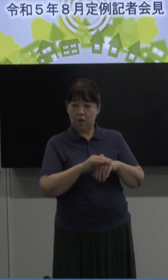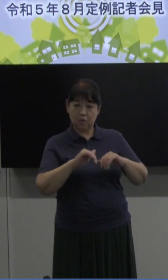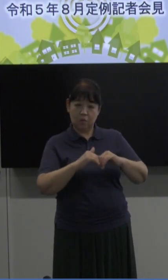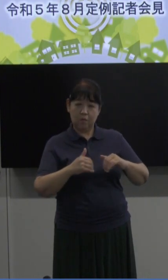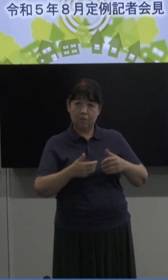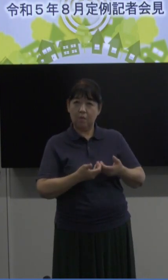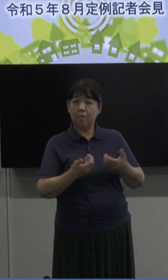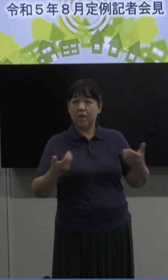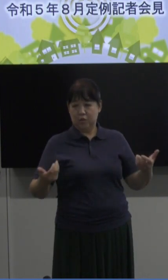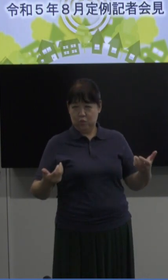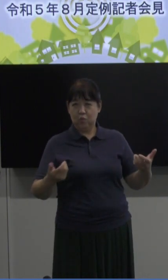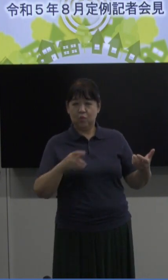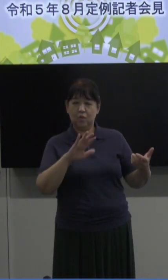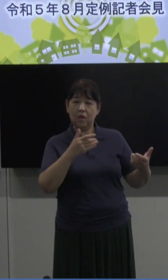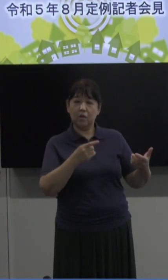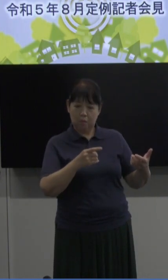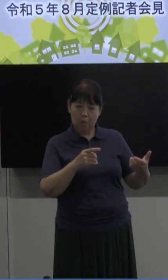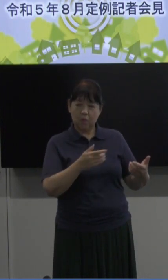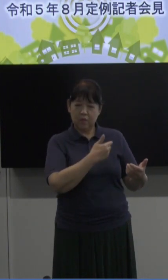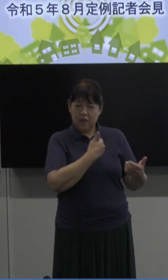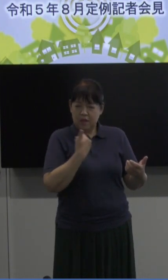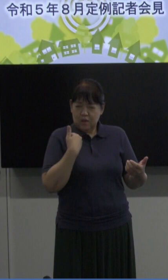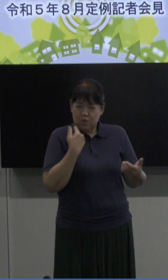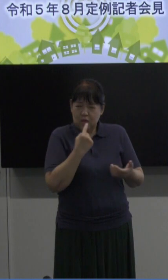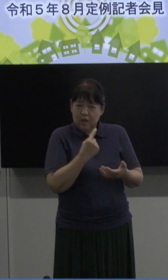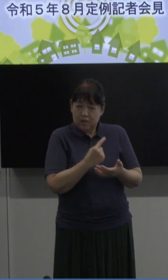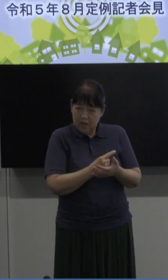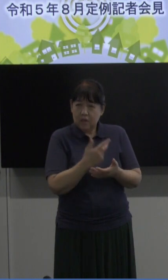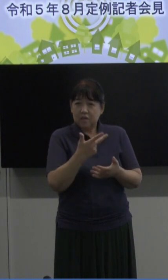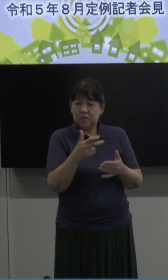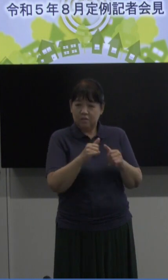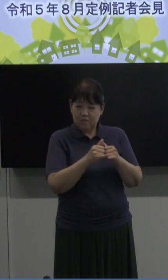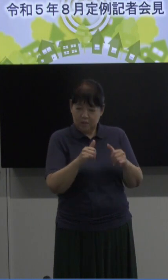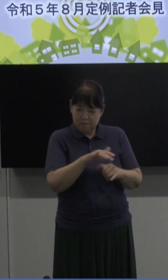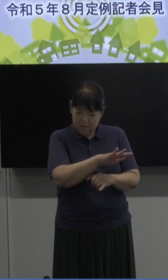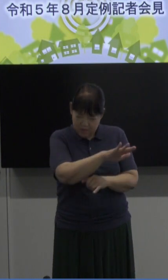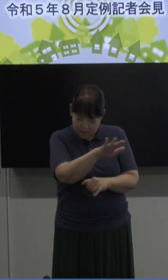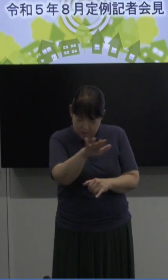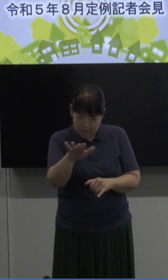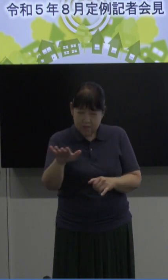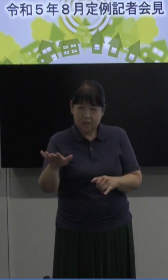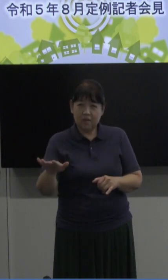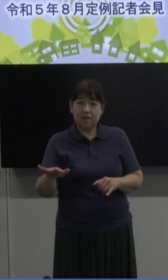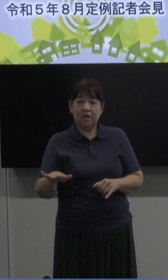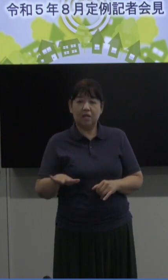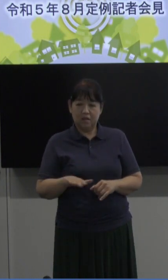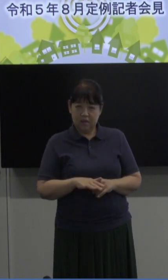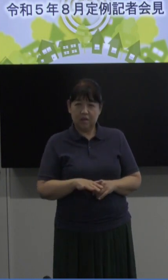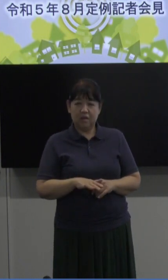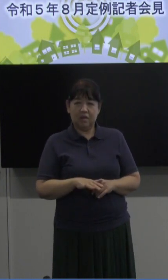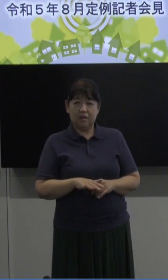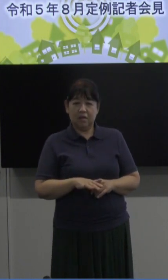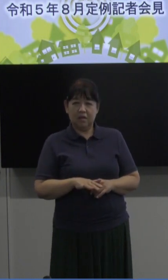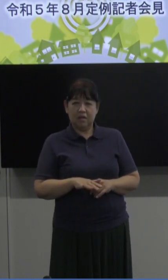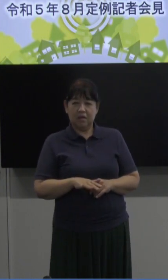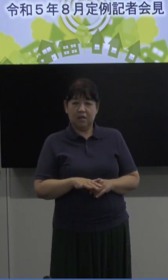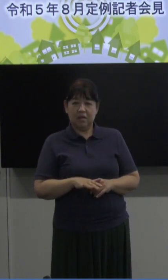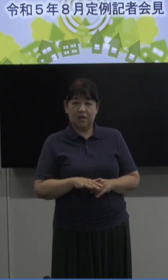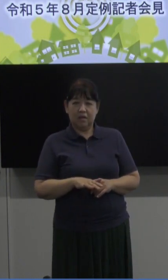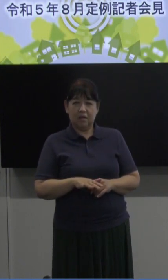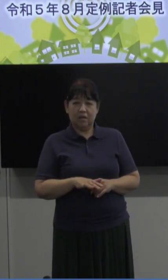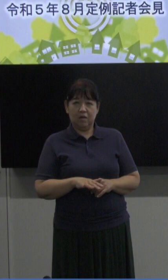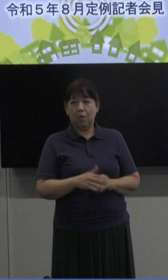できる限り全員の方にですね、市民全員の方々に、こういった物価高騰の影響を受けられ